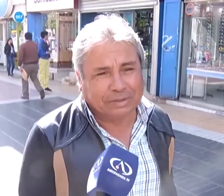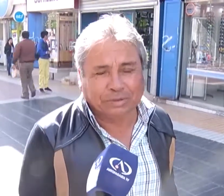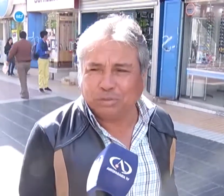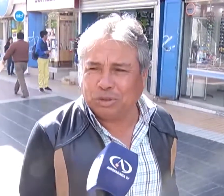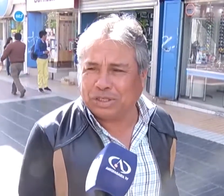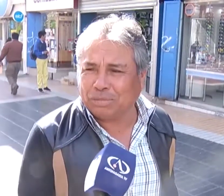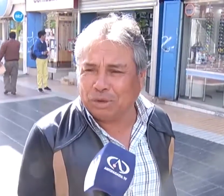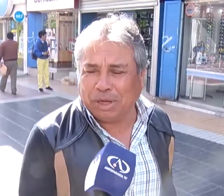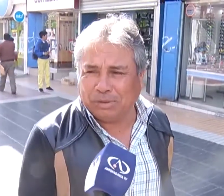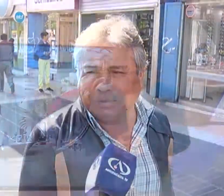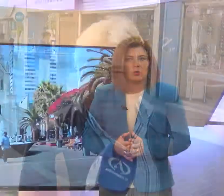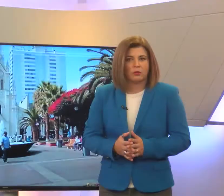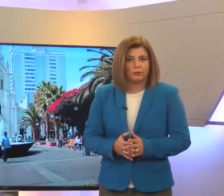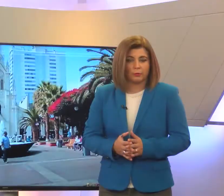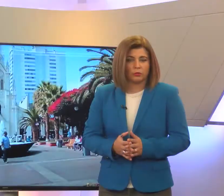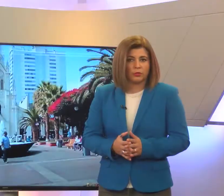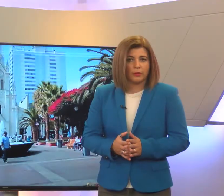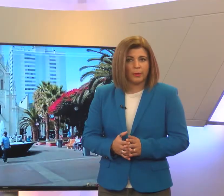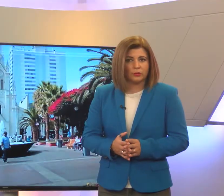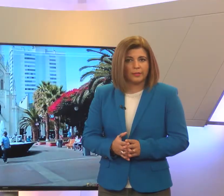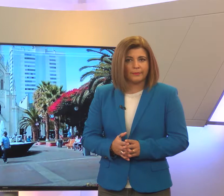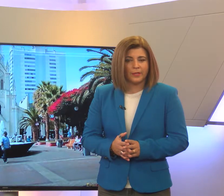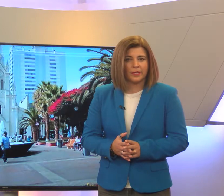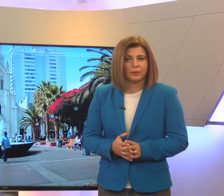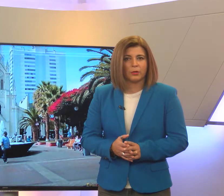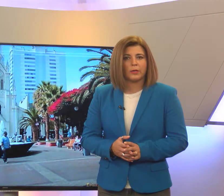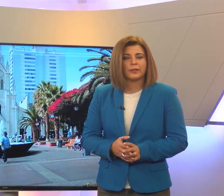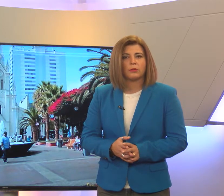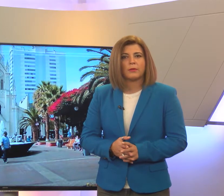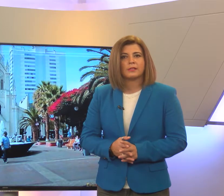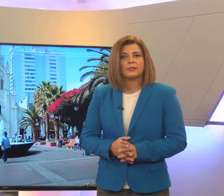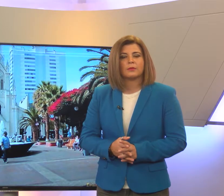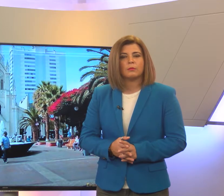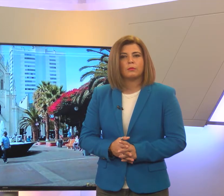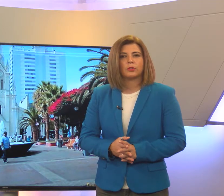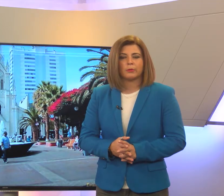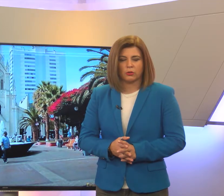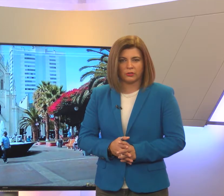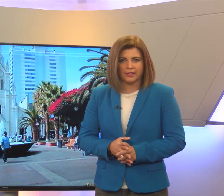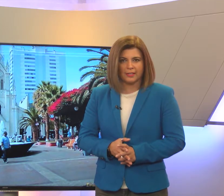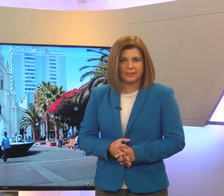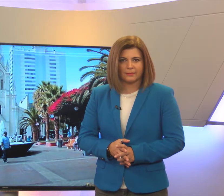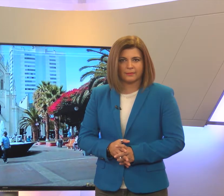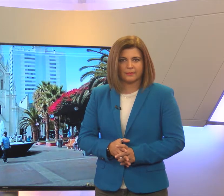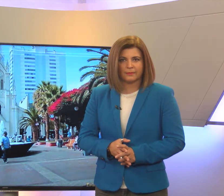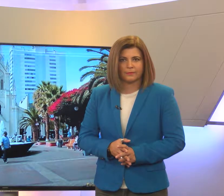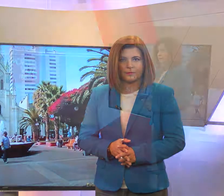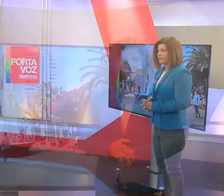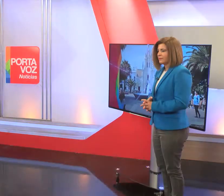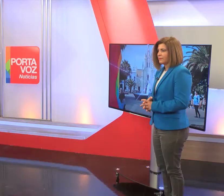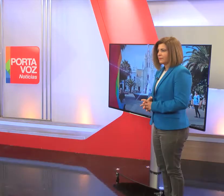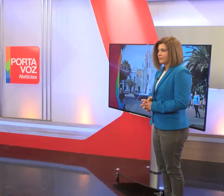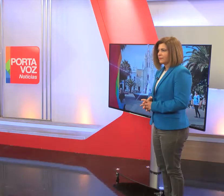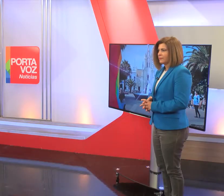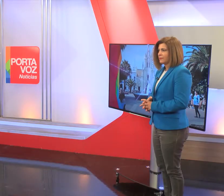parece muy, muy malo. Nos vamos a una pausa y ya estamos de vuelta con más Portavoz Noticias.